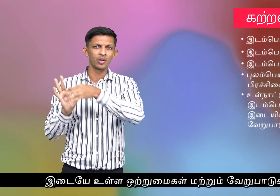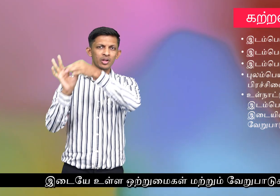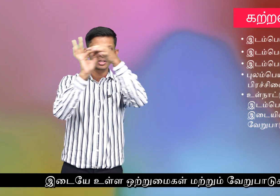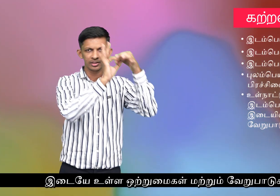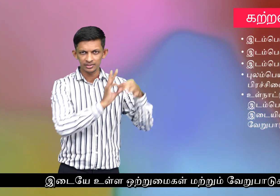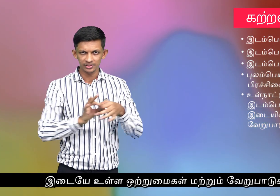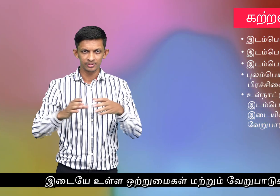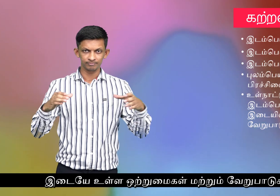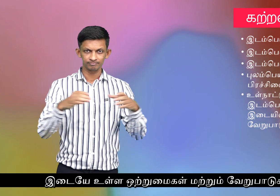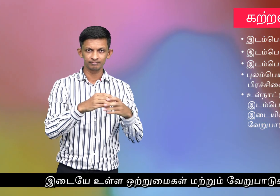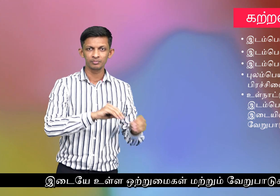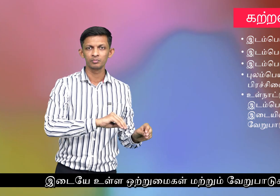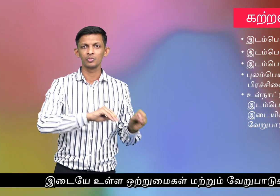விளக்குங்கள்.